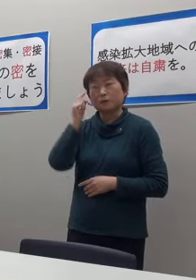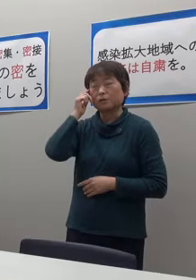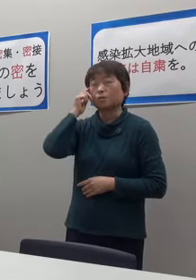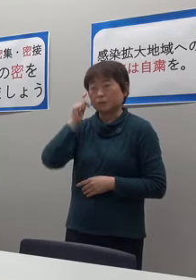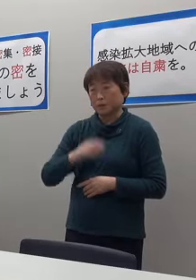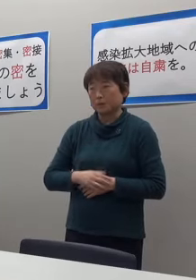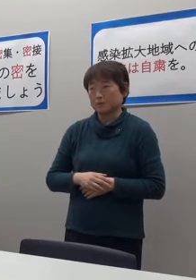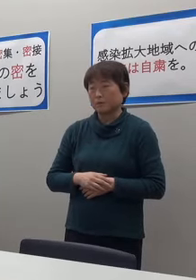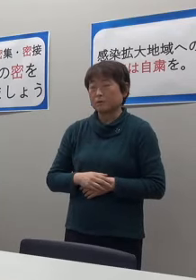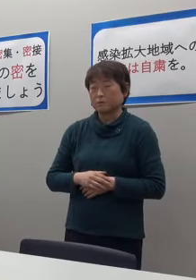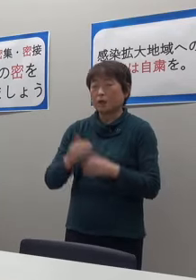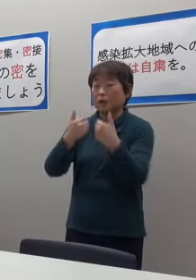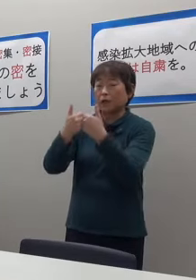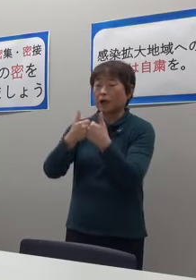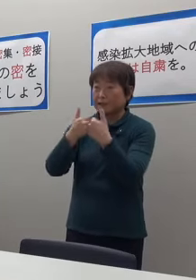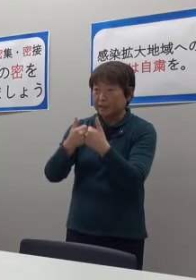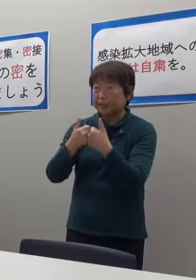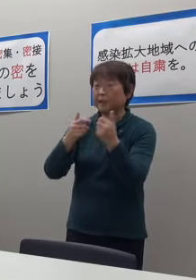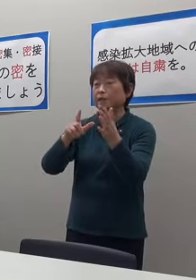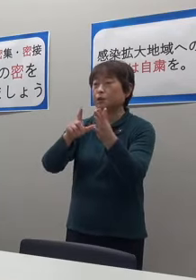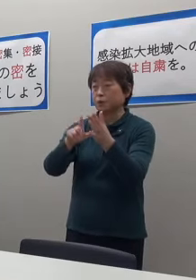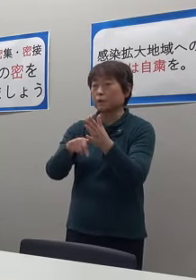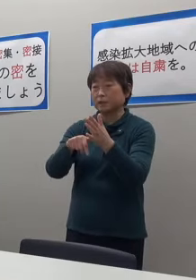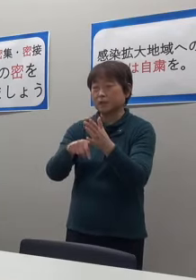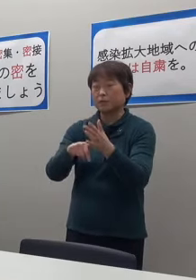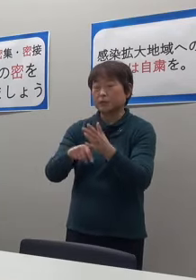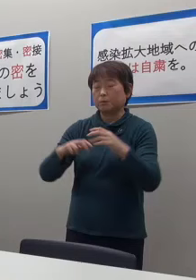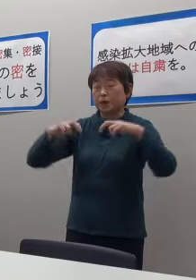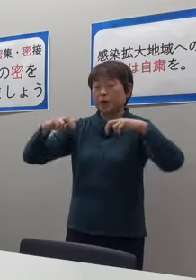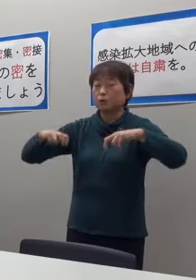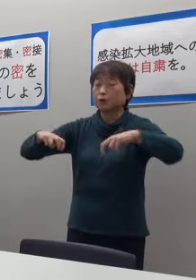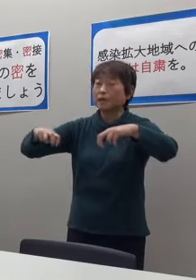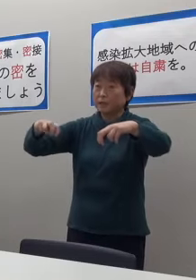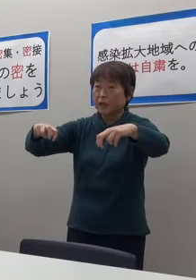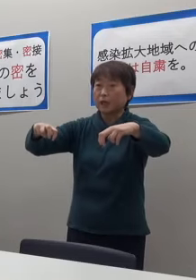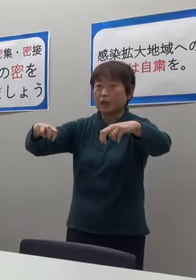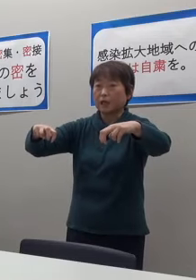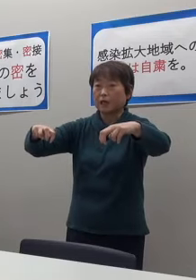ときにですね、こう座るようなこう感じなんですけども、その時にまあ